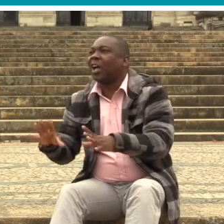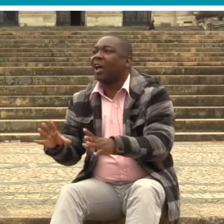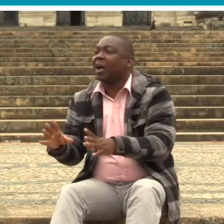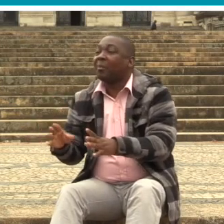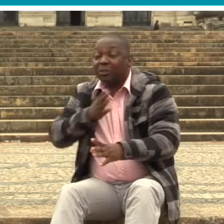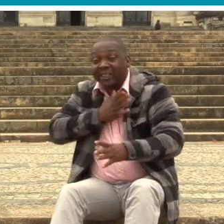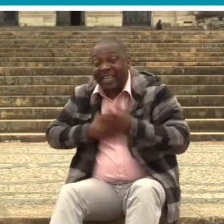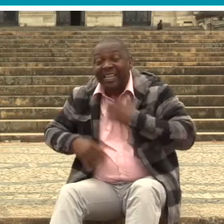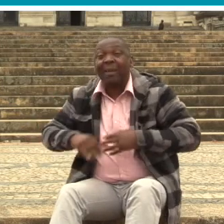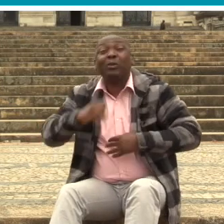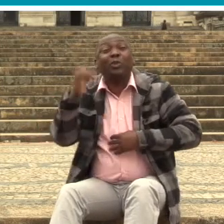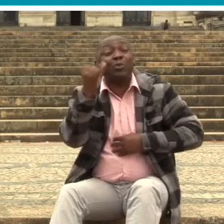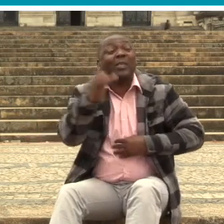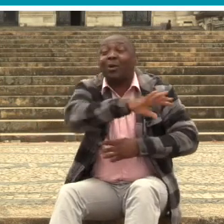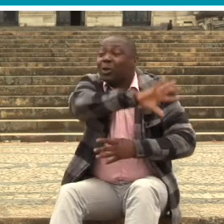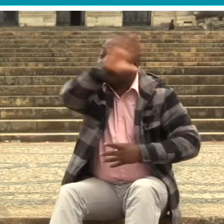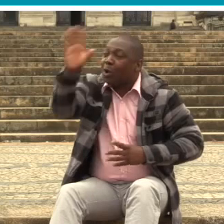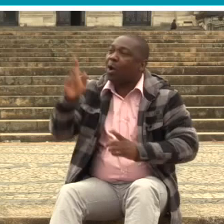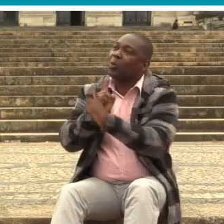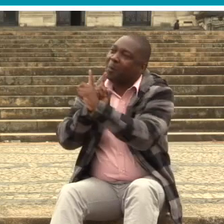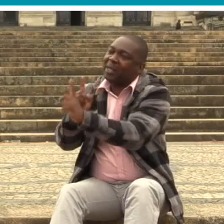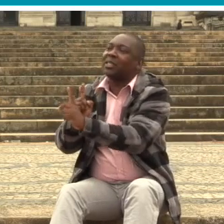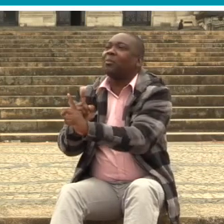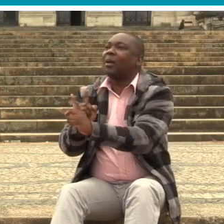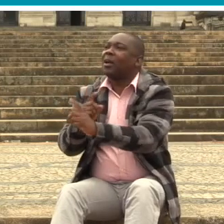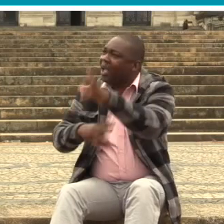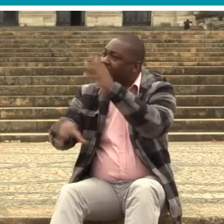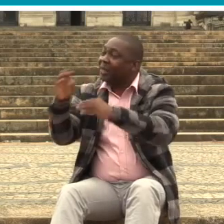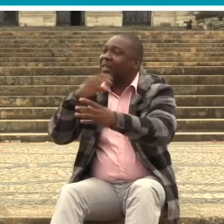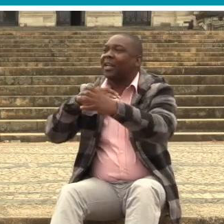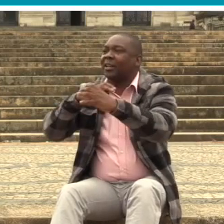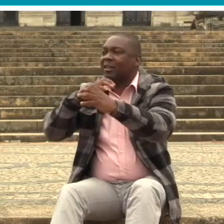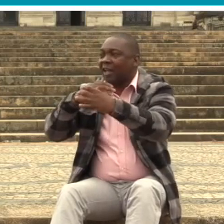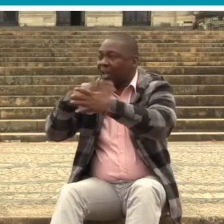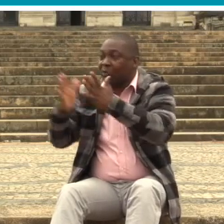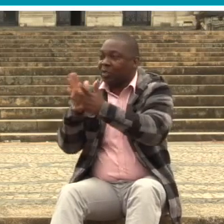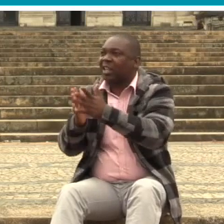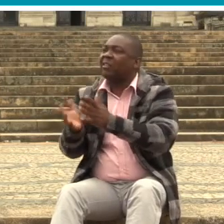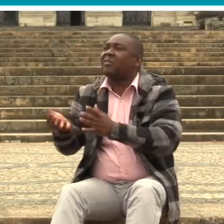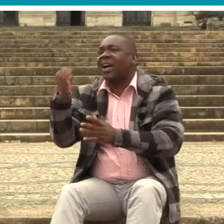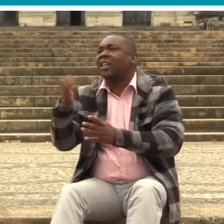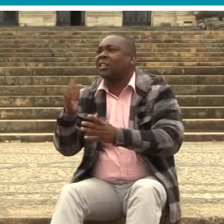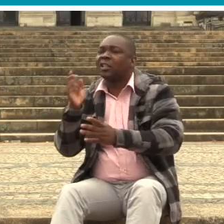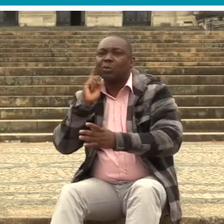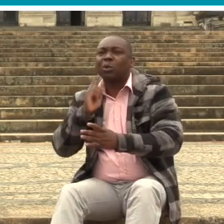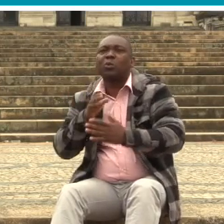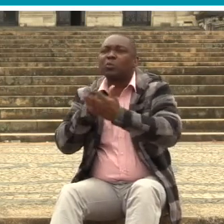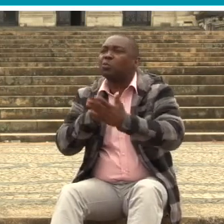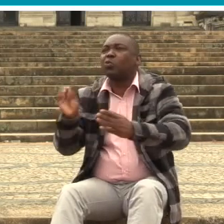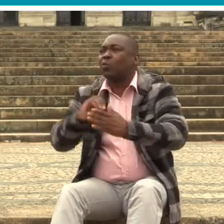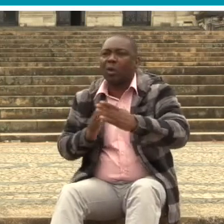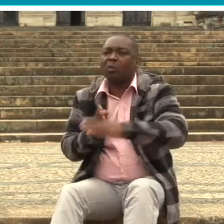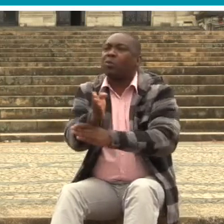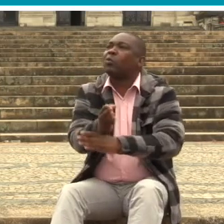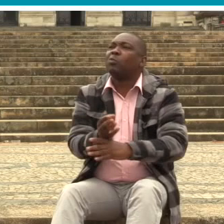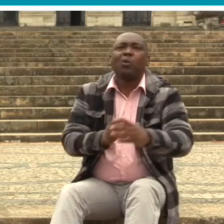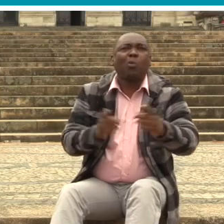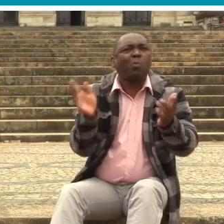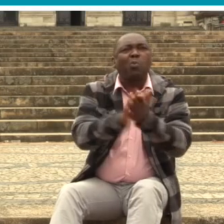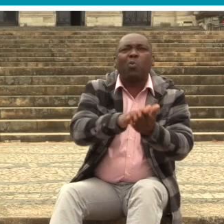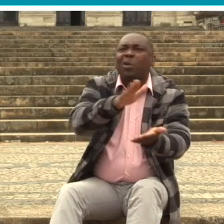Pouca gente que participe. Mas nós gostaríamos que todas as instituições participassem e aprendessem a língua de sinais para